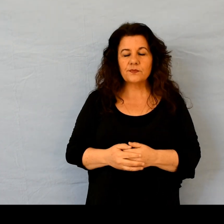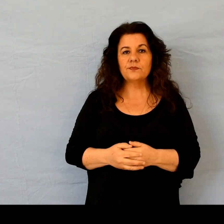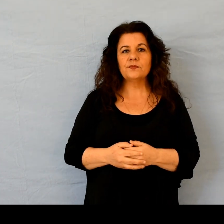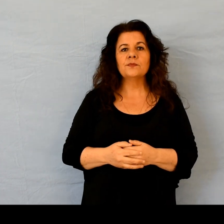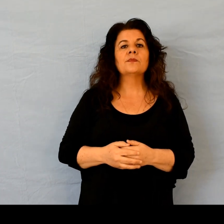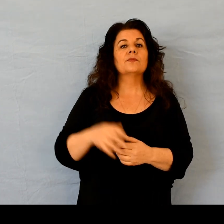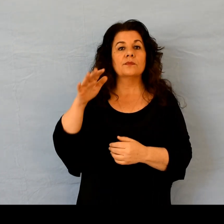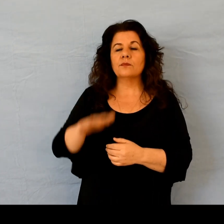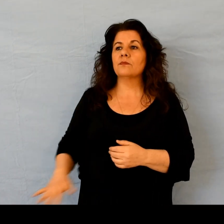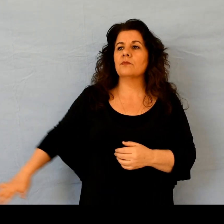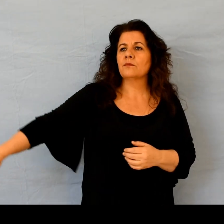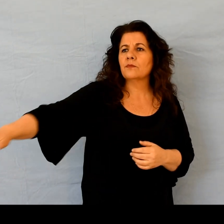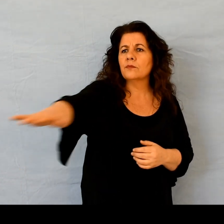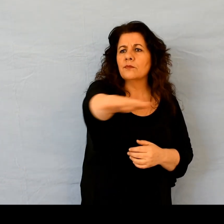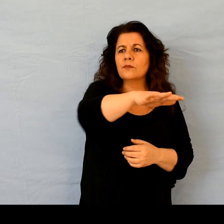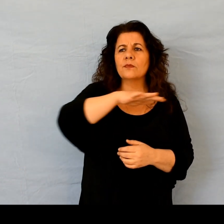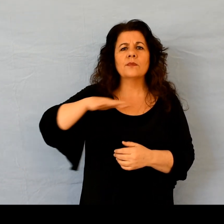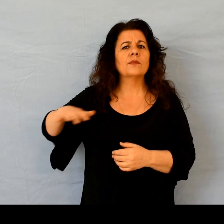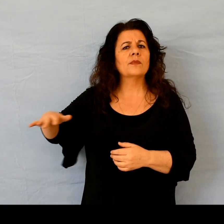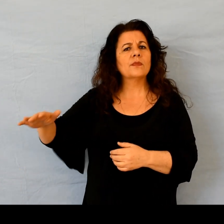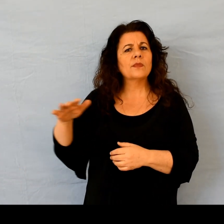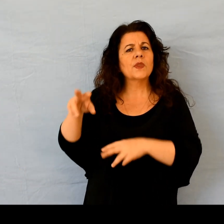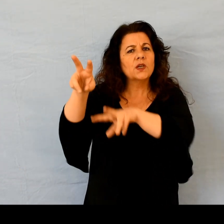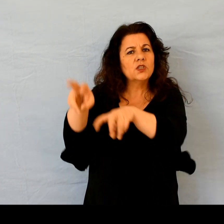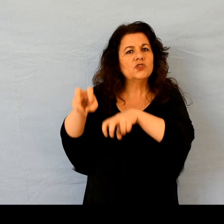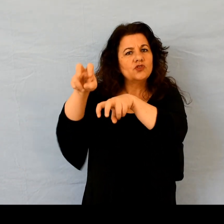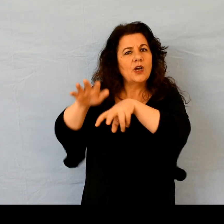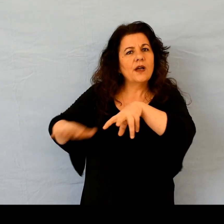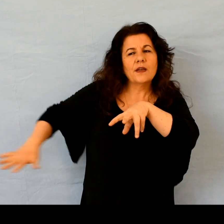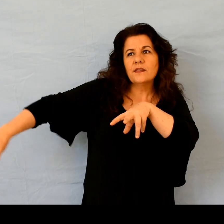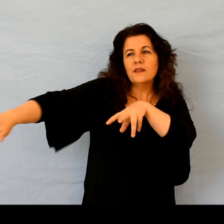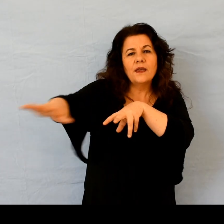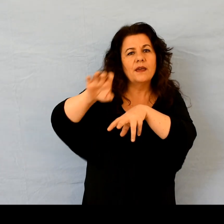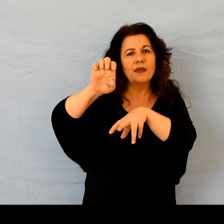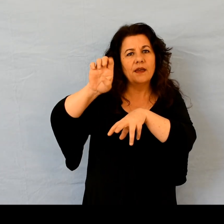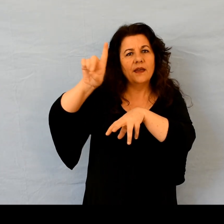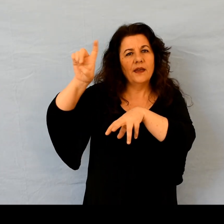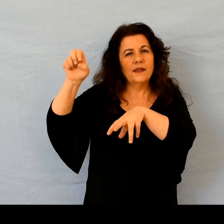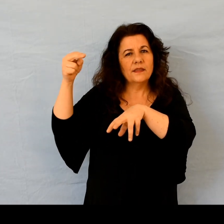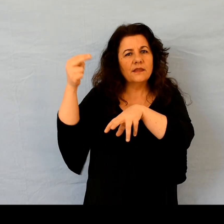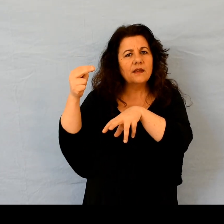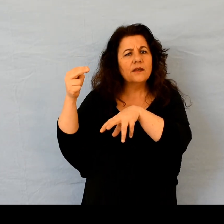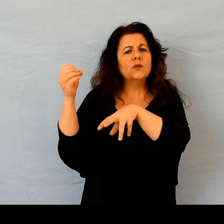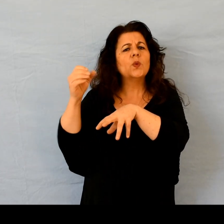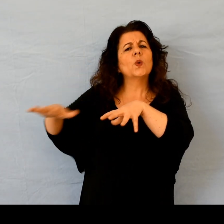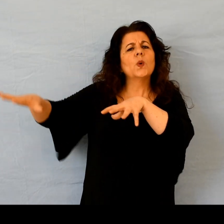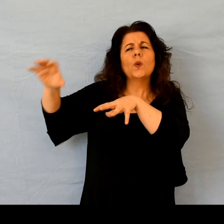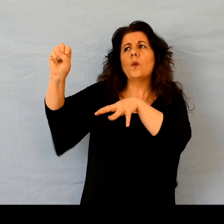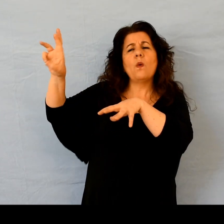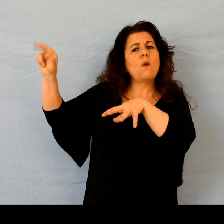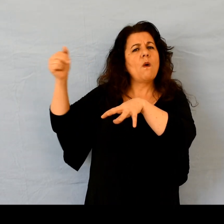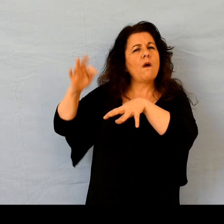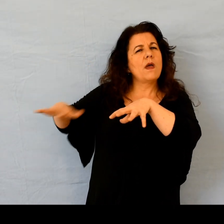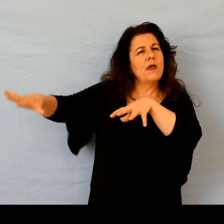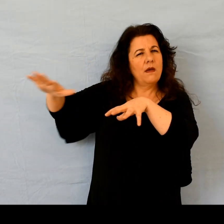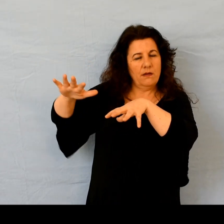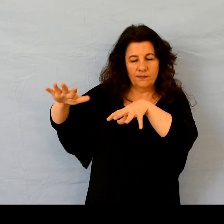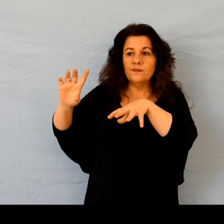Le Seigneur Dieu planta un jardin en Éden, à l'Orient, et y plaça l'homme qu'il